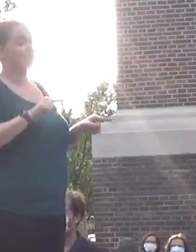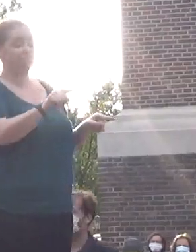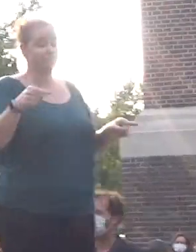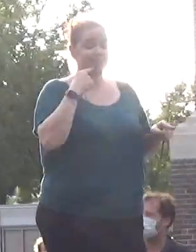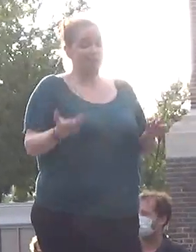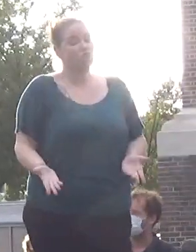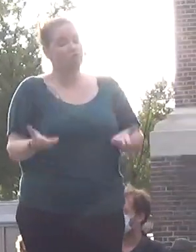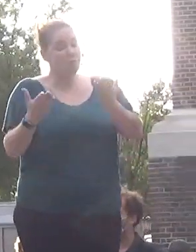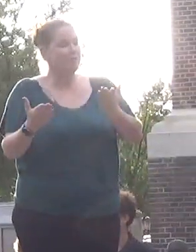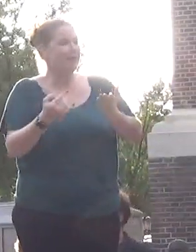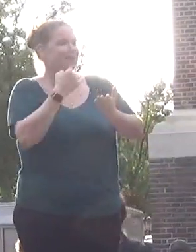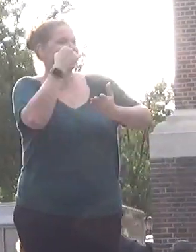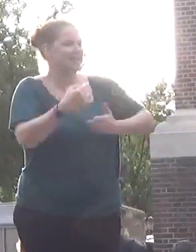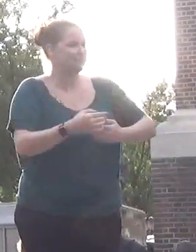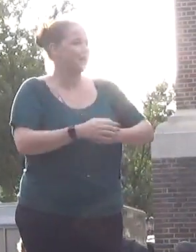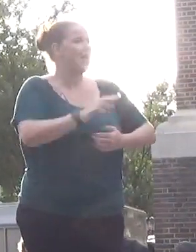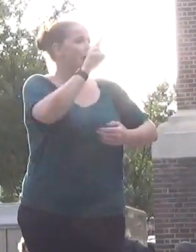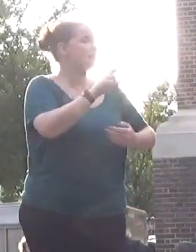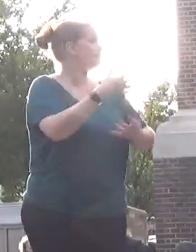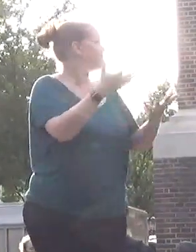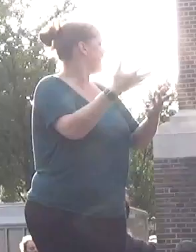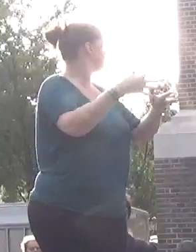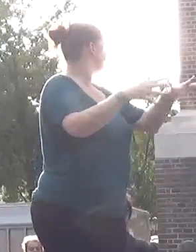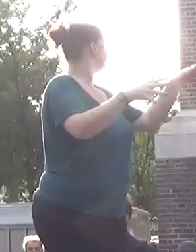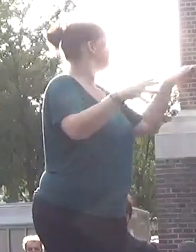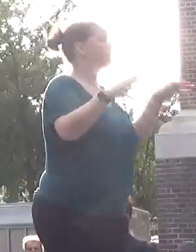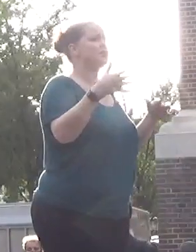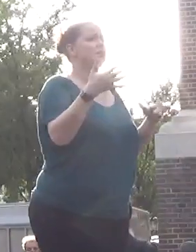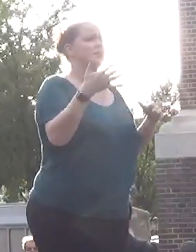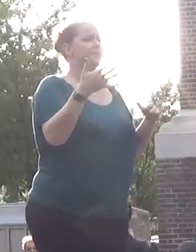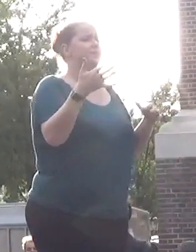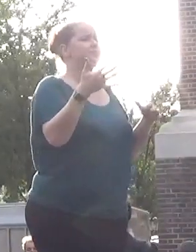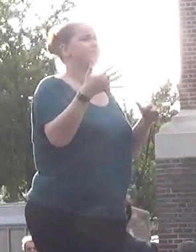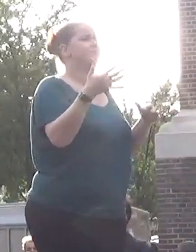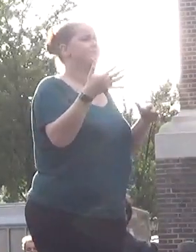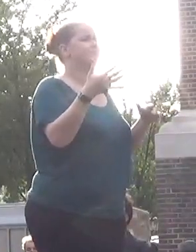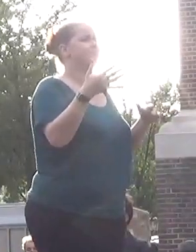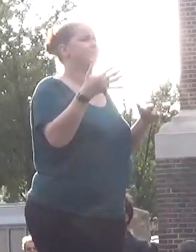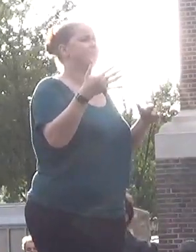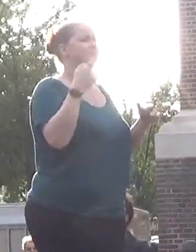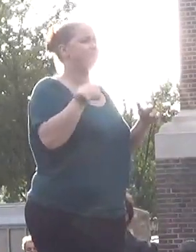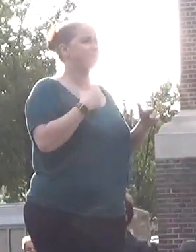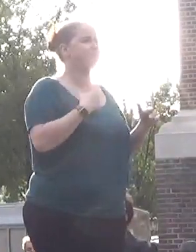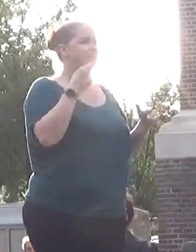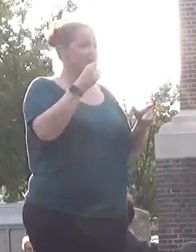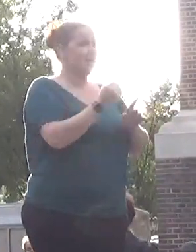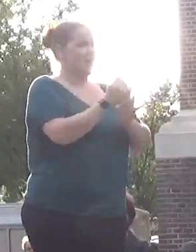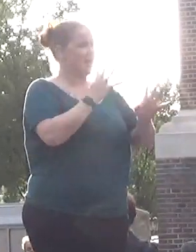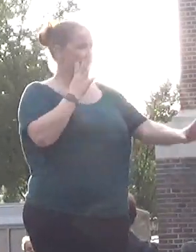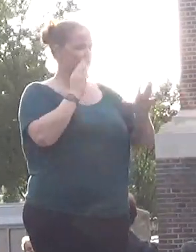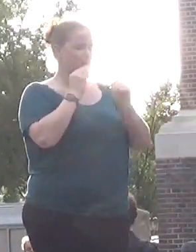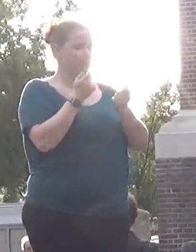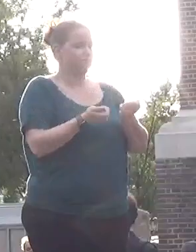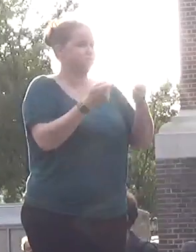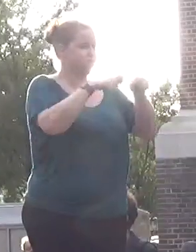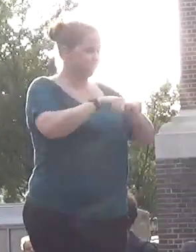horen. Henk, waar ben je? Daar ergens. Jij zult de rij van sprekers afsluiten als voorzitter van de Raad